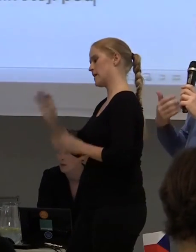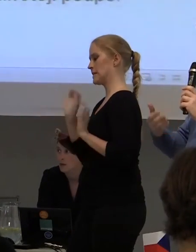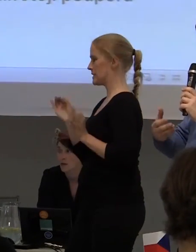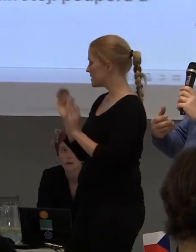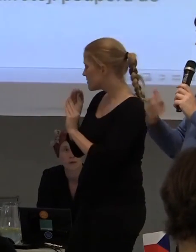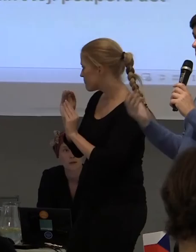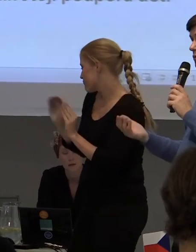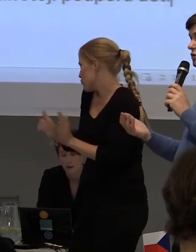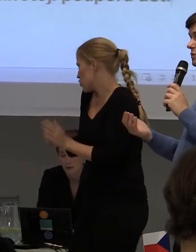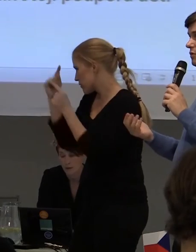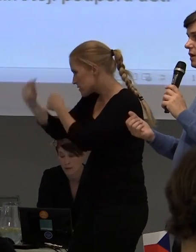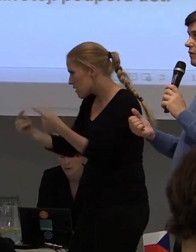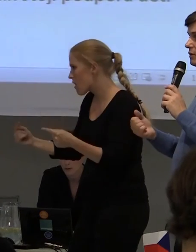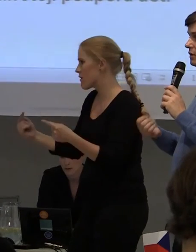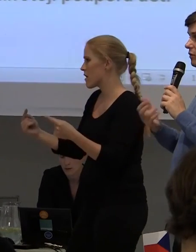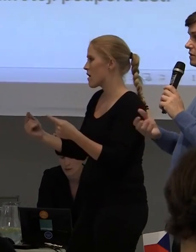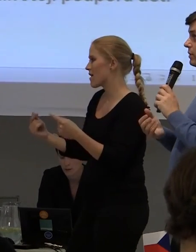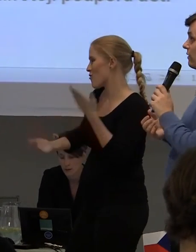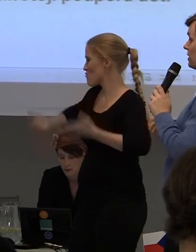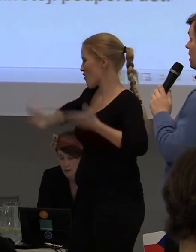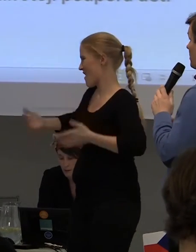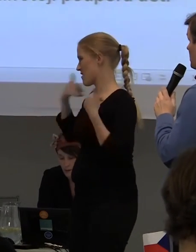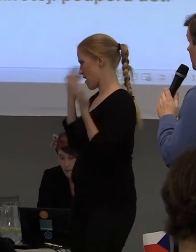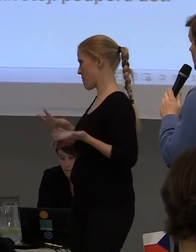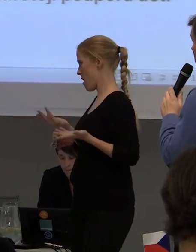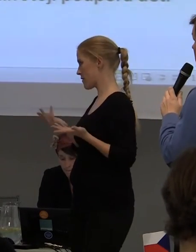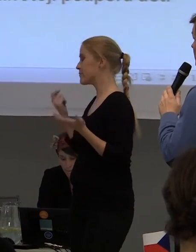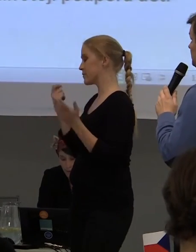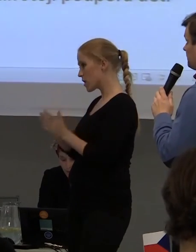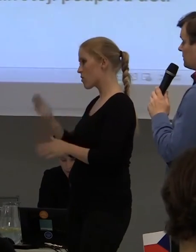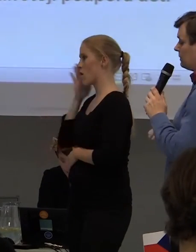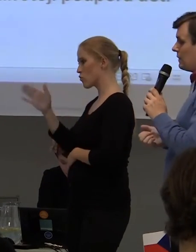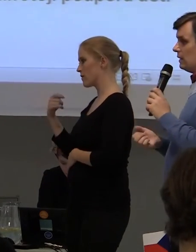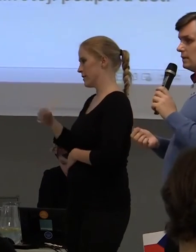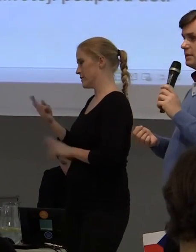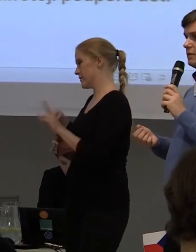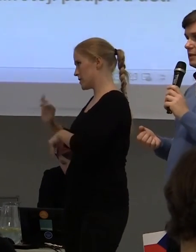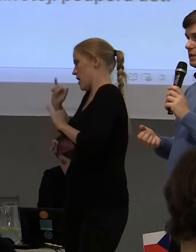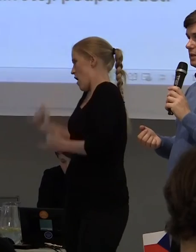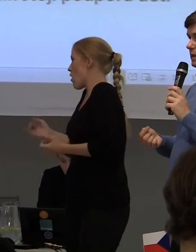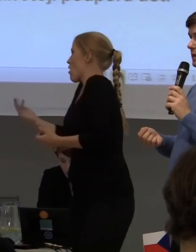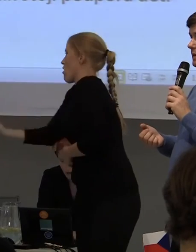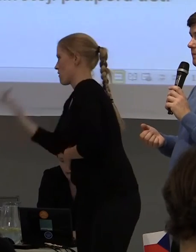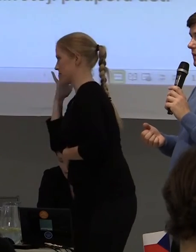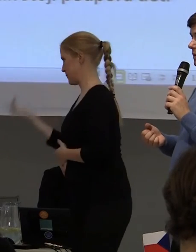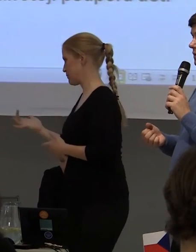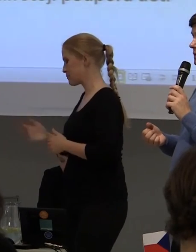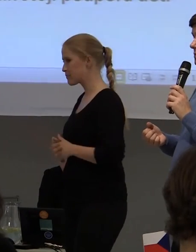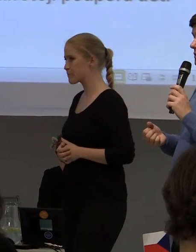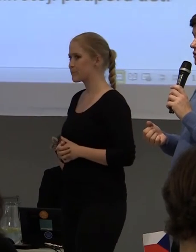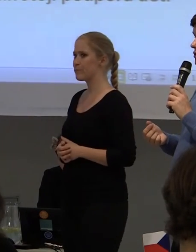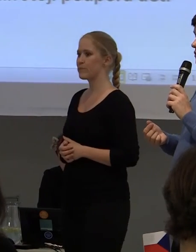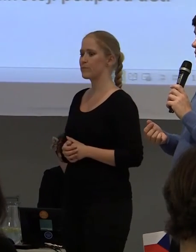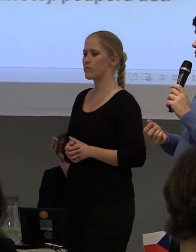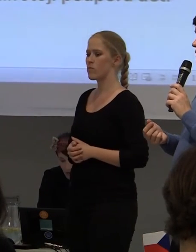potřebami v současnosti. Nemáme moc s čím srovnávat. To je taková zpráva, která mě překvapila. Z těch věcí, které